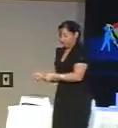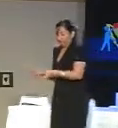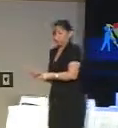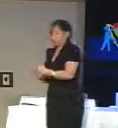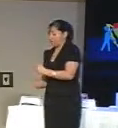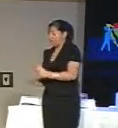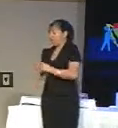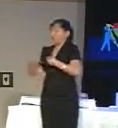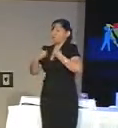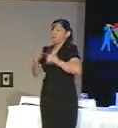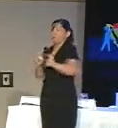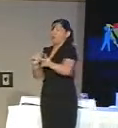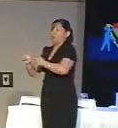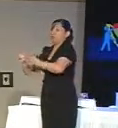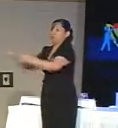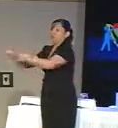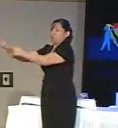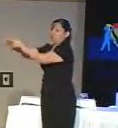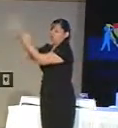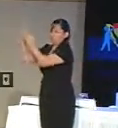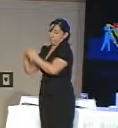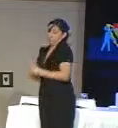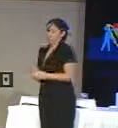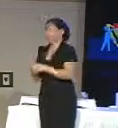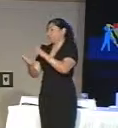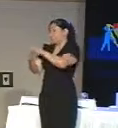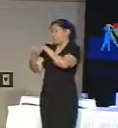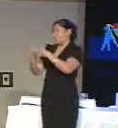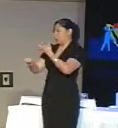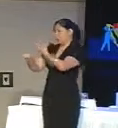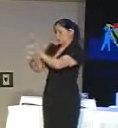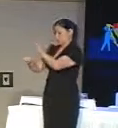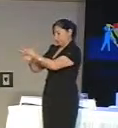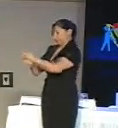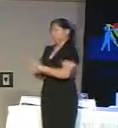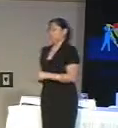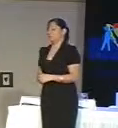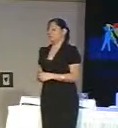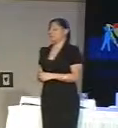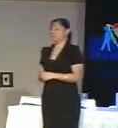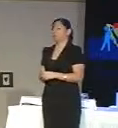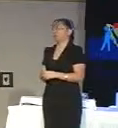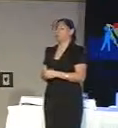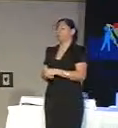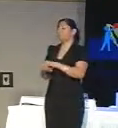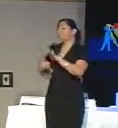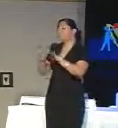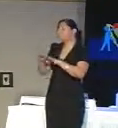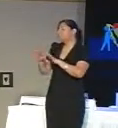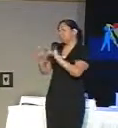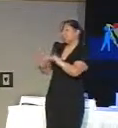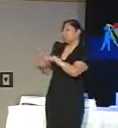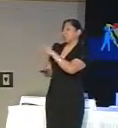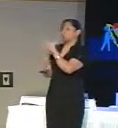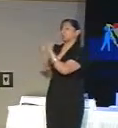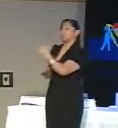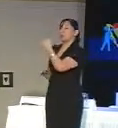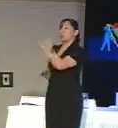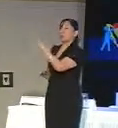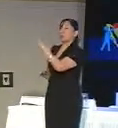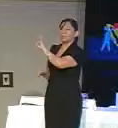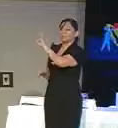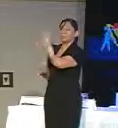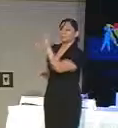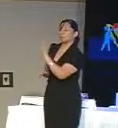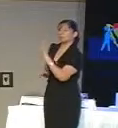Los costos económicos, vean ustedes, por ejemplo, en Estados Unidos, se estima que el 57%, o sea, más de la mitad